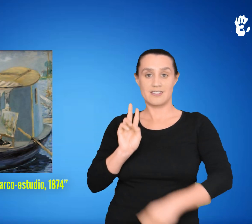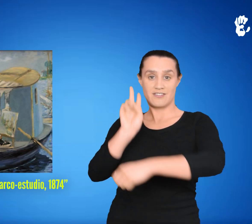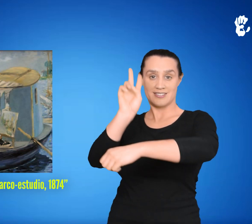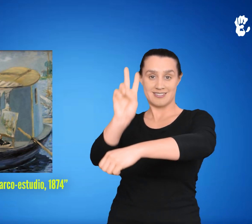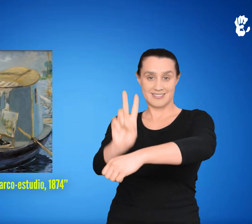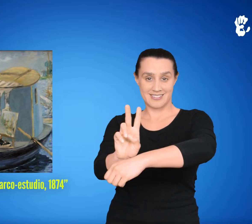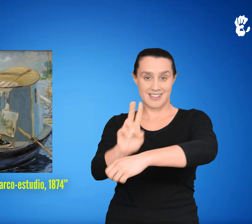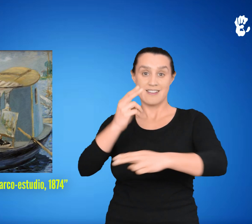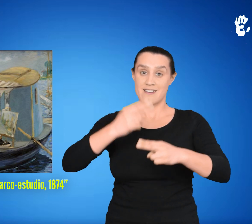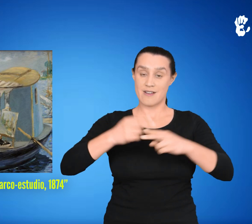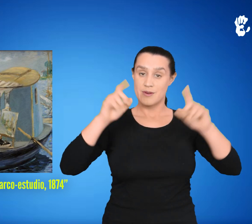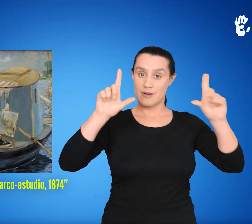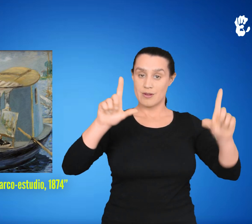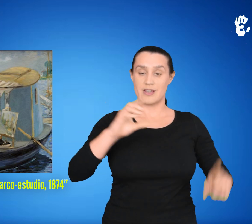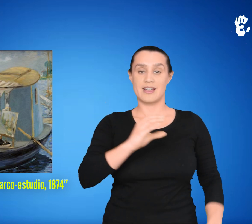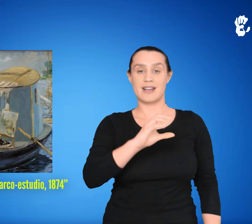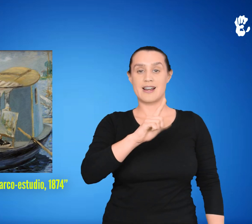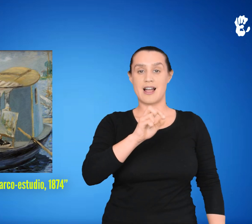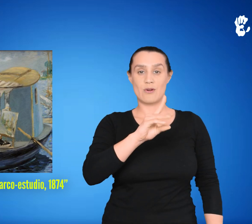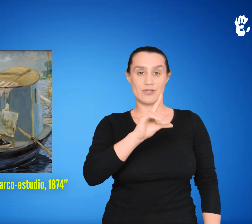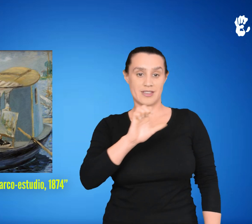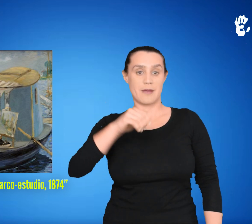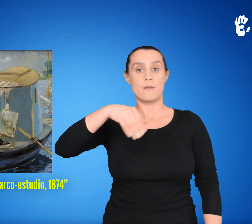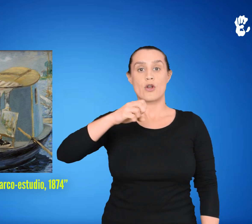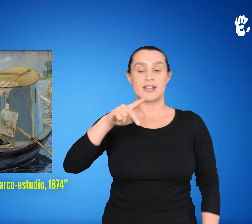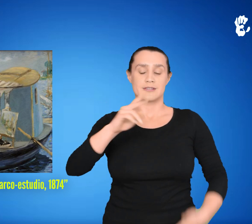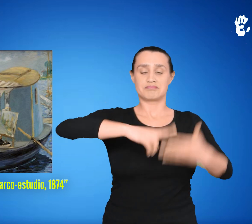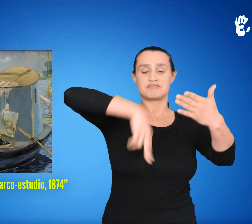visitarlo Claude monet pintando en sub barco estudio